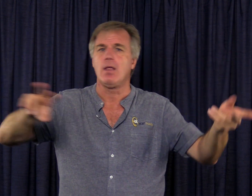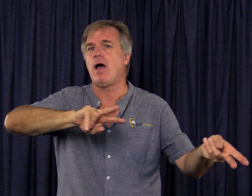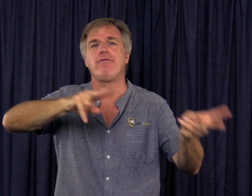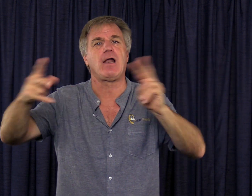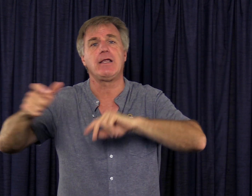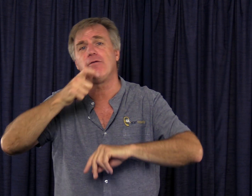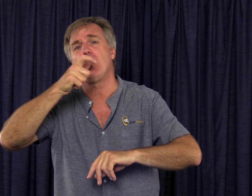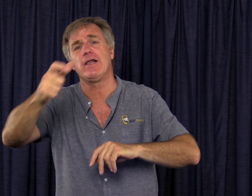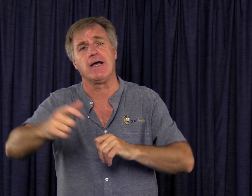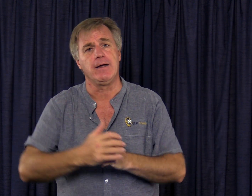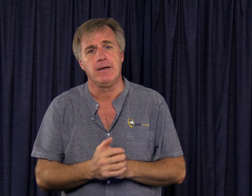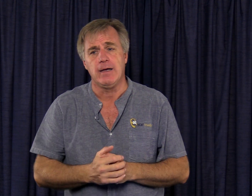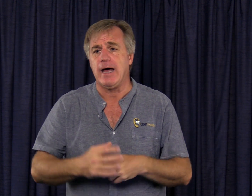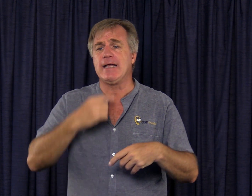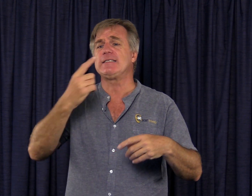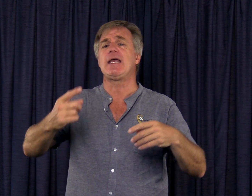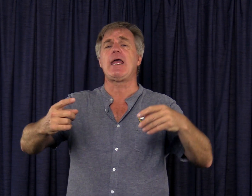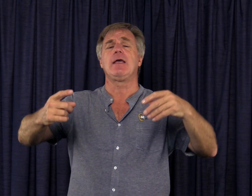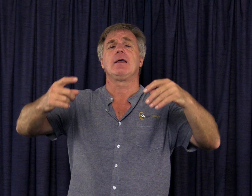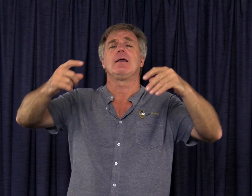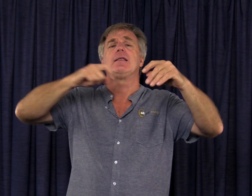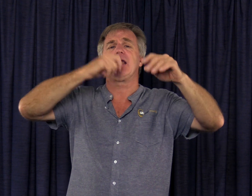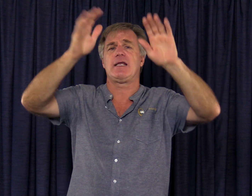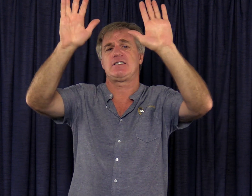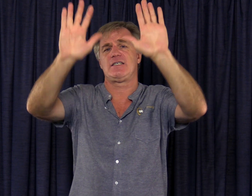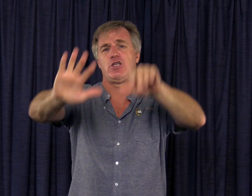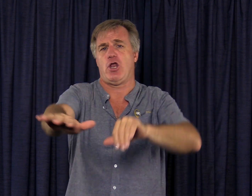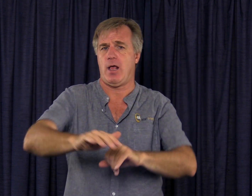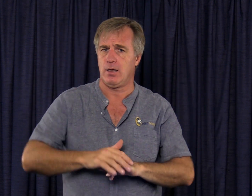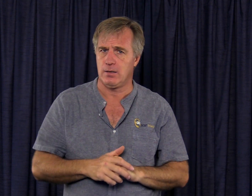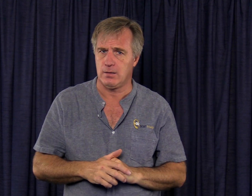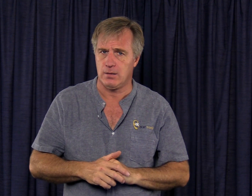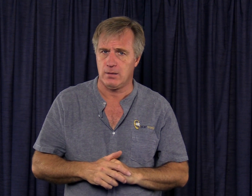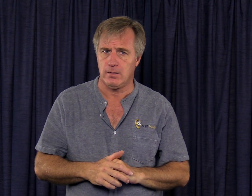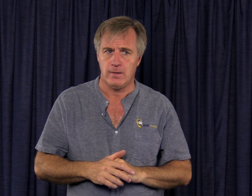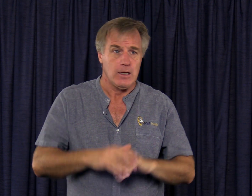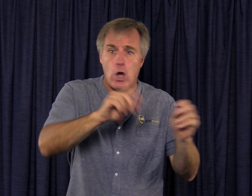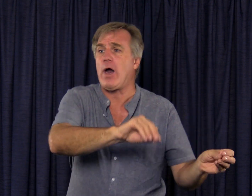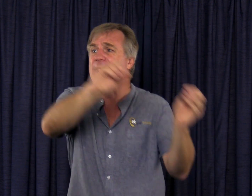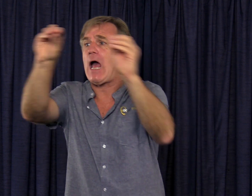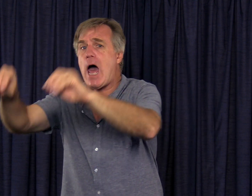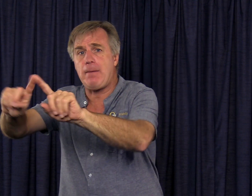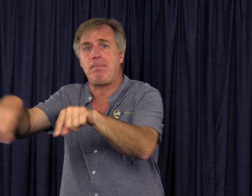Daar verander die woorde, en hy sê, die Here seën julle. Nou gaan hy na ander